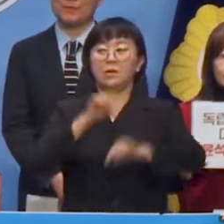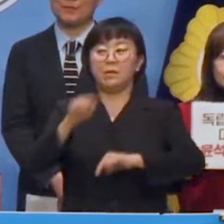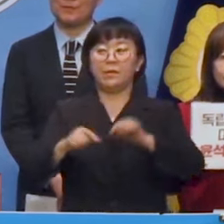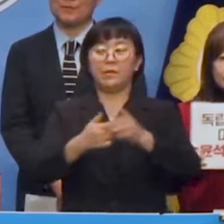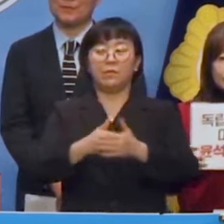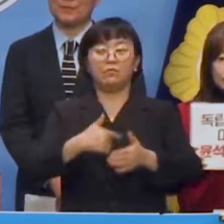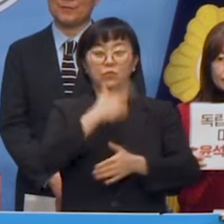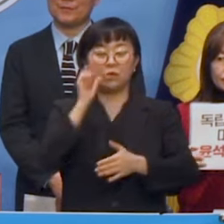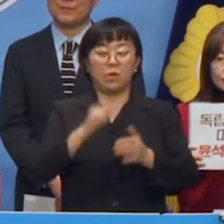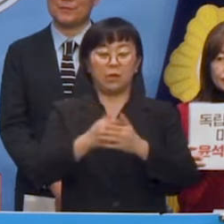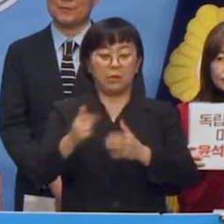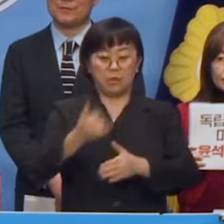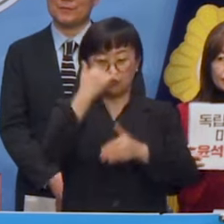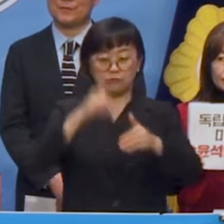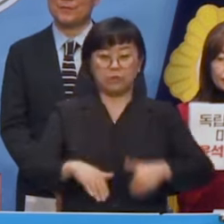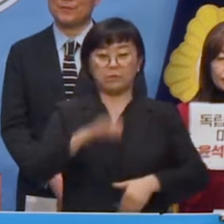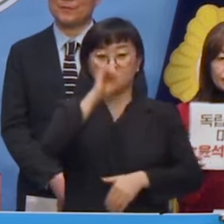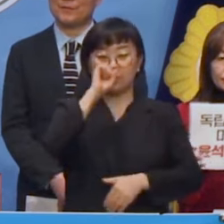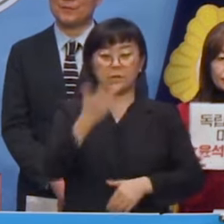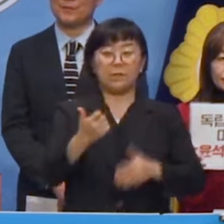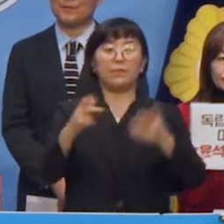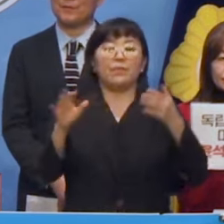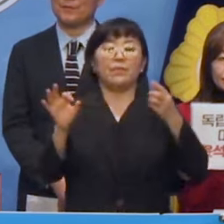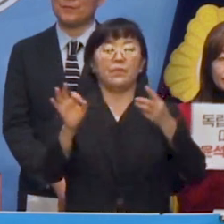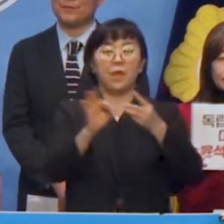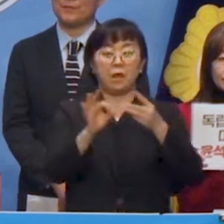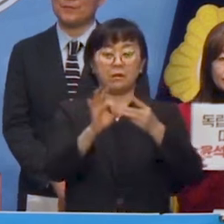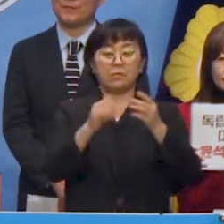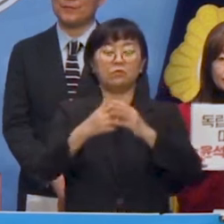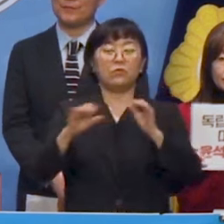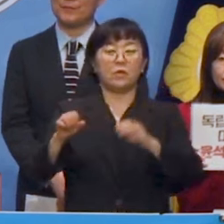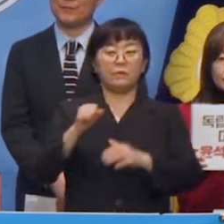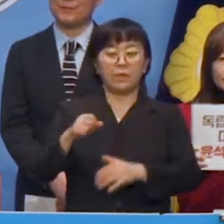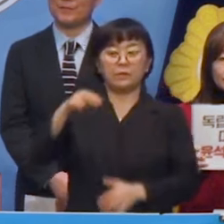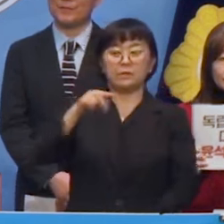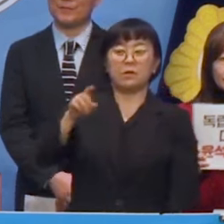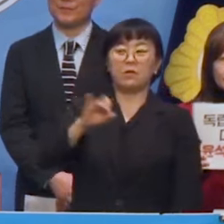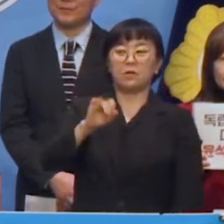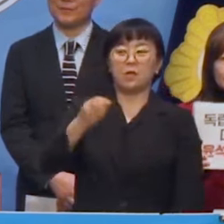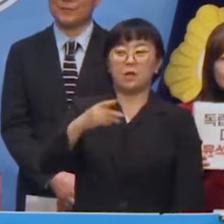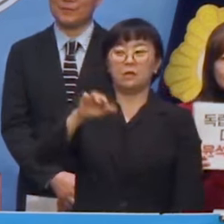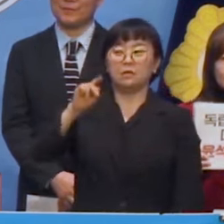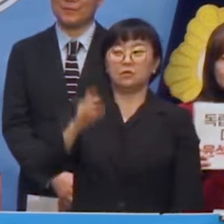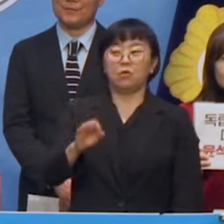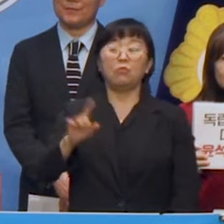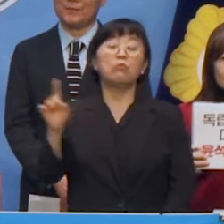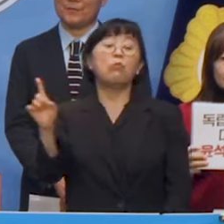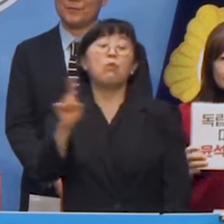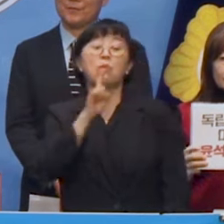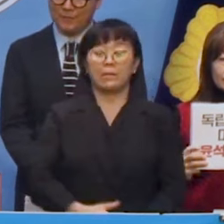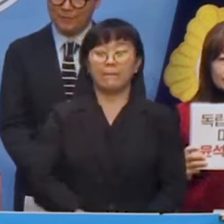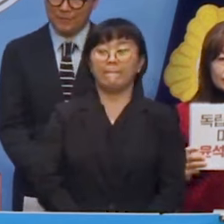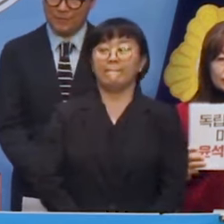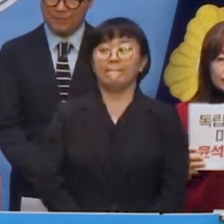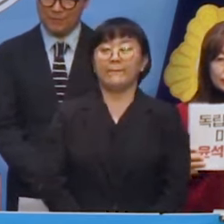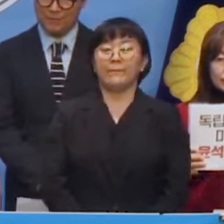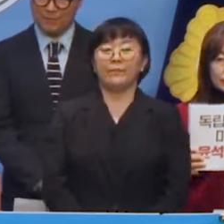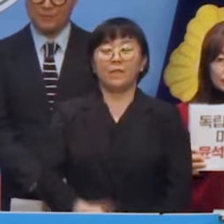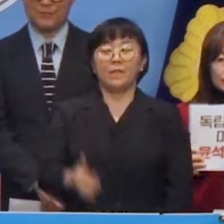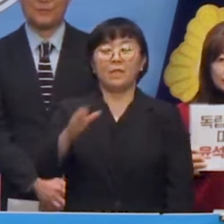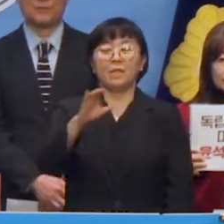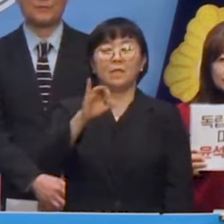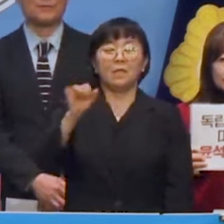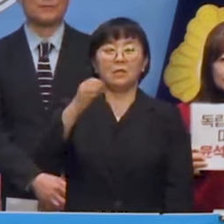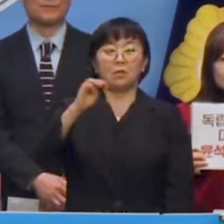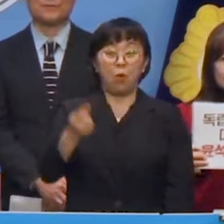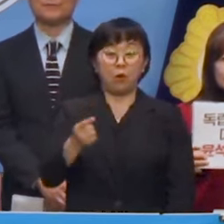판에 충남 서산 태안에 공천된 국힘당 성일종 의원, 무엇이라고 했습니까? 이토